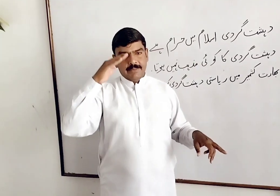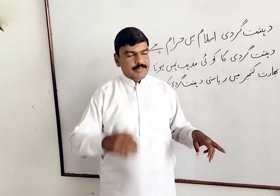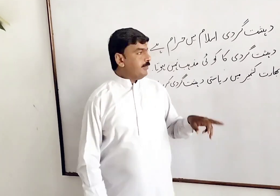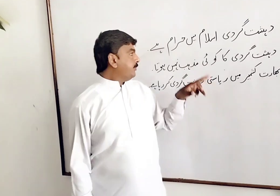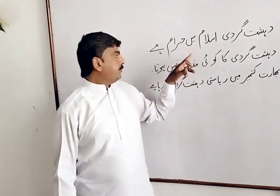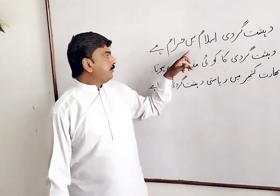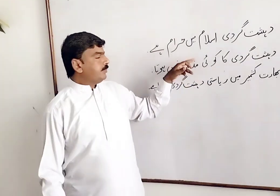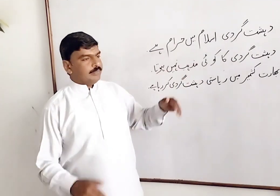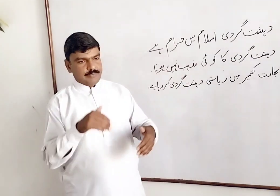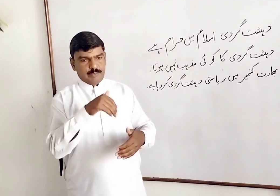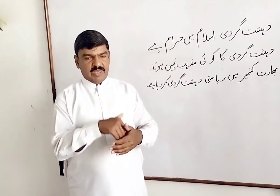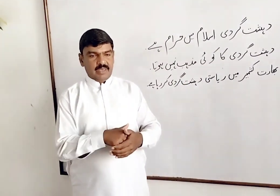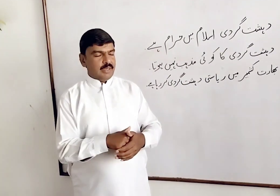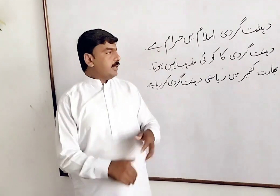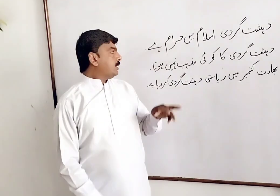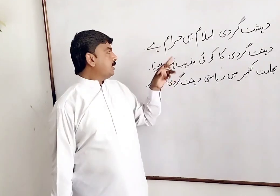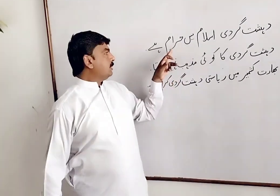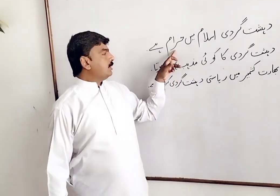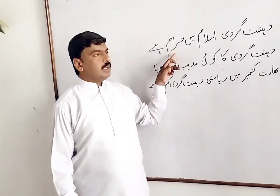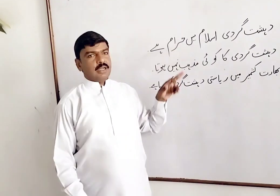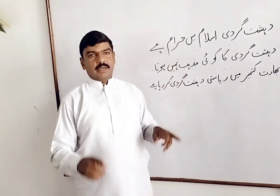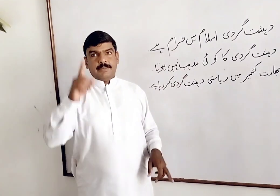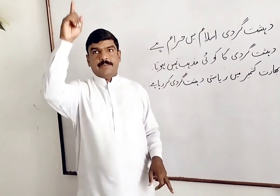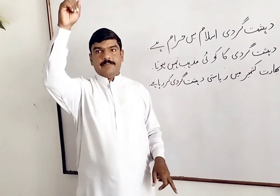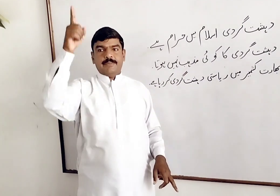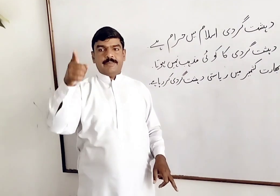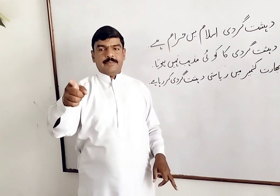इस्लाम में हराम